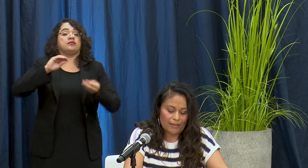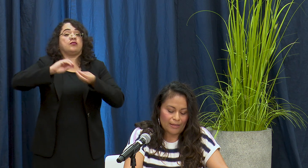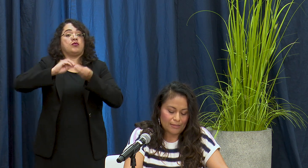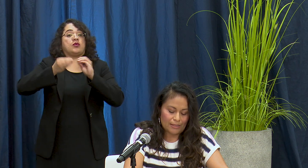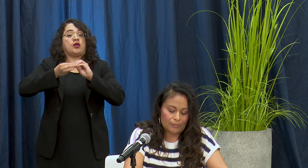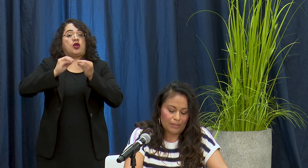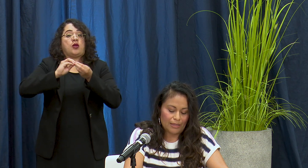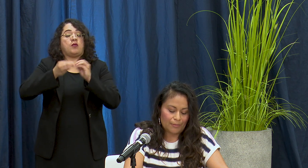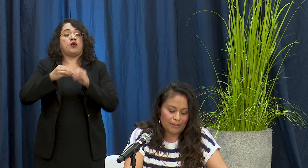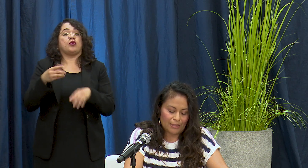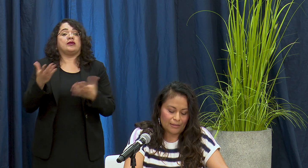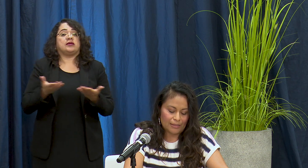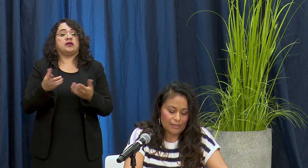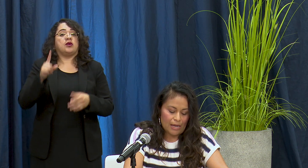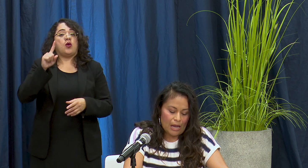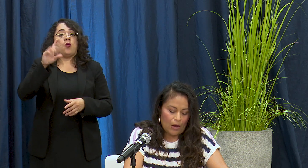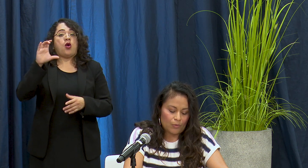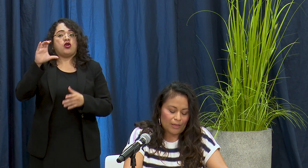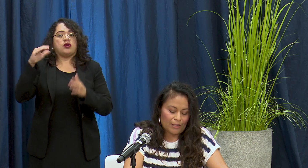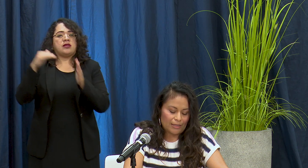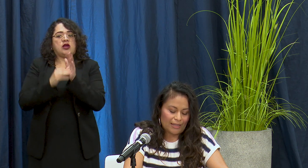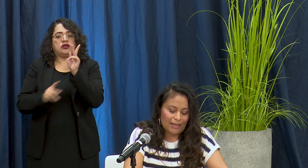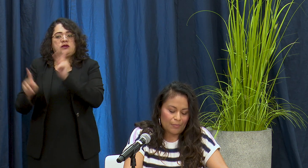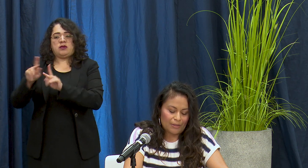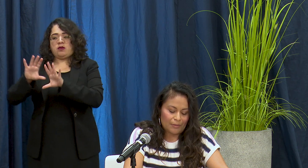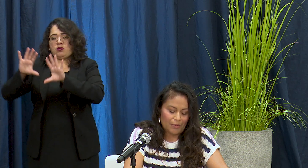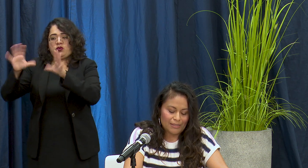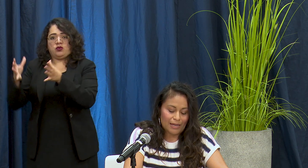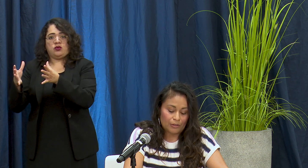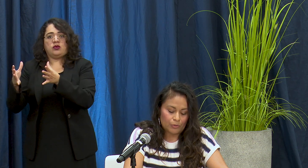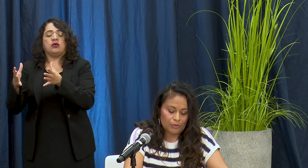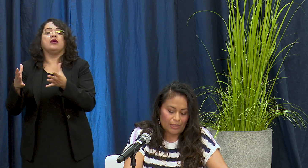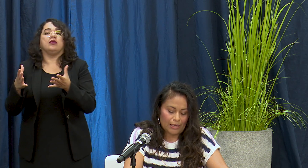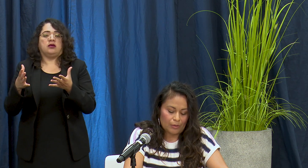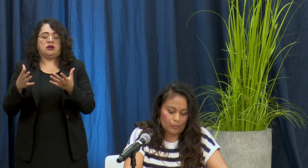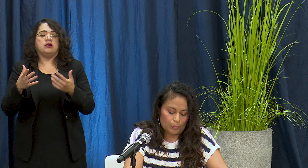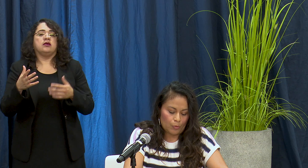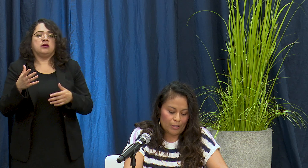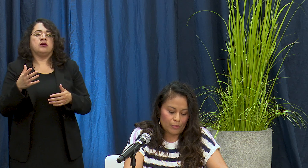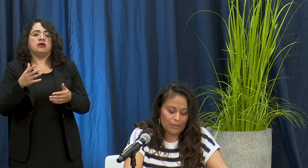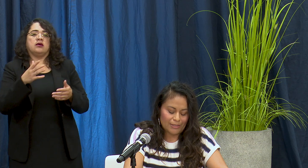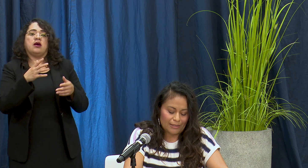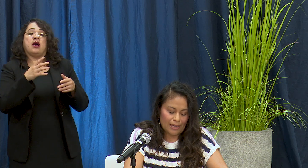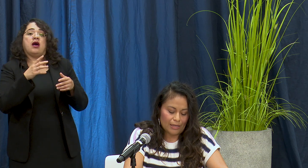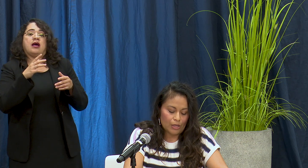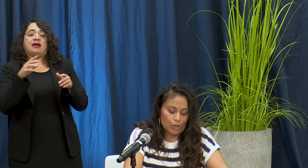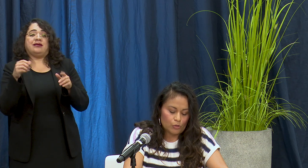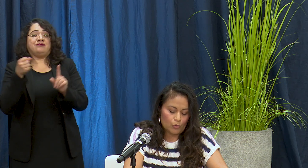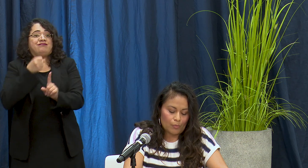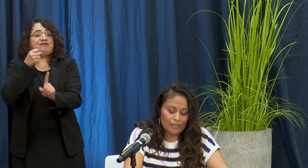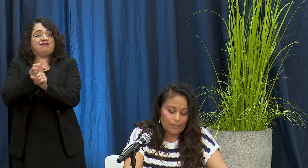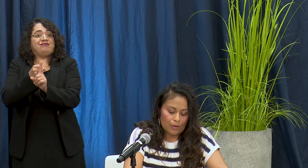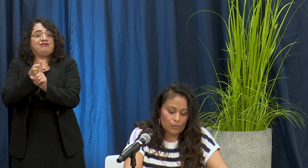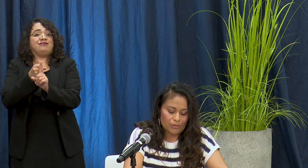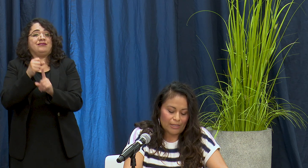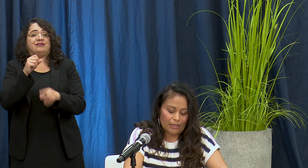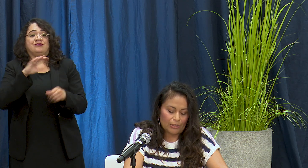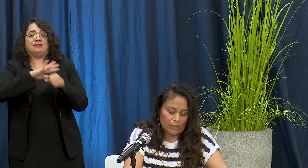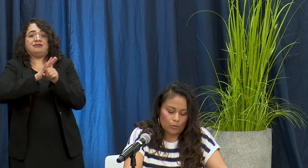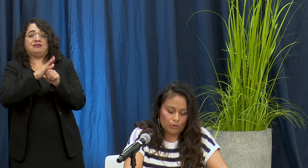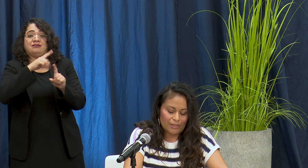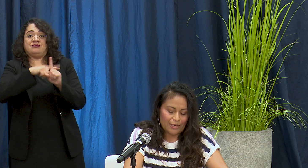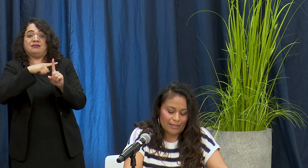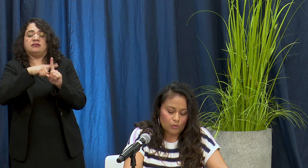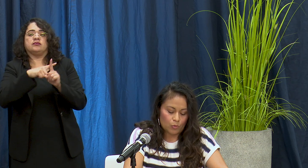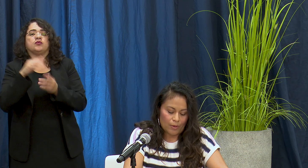por cada 100,000 habitantes, aunque ligeramente más altos que el promedio estatal, son más bajos que